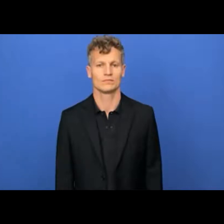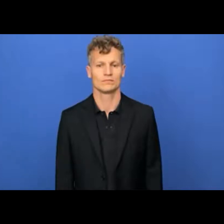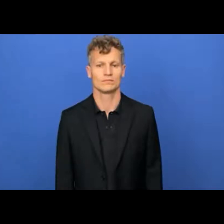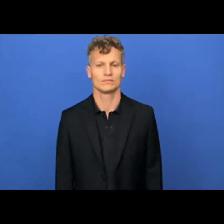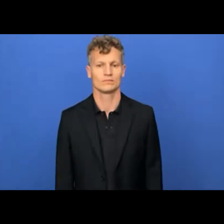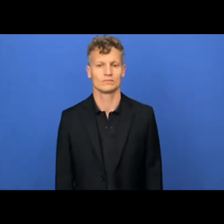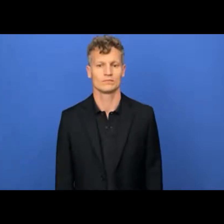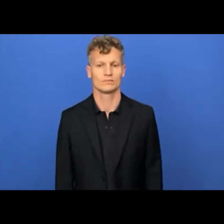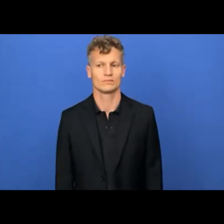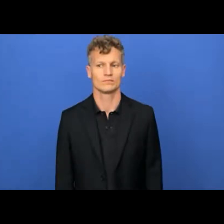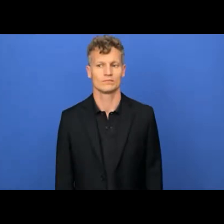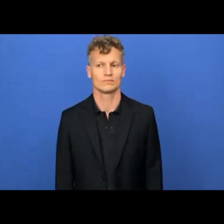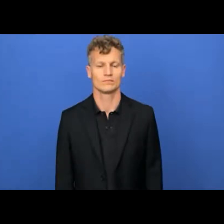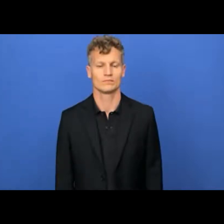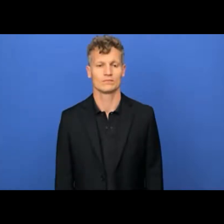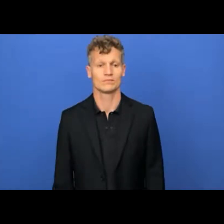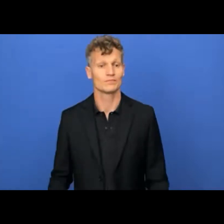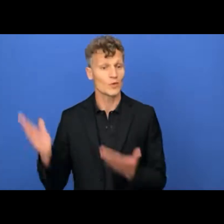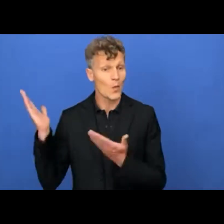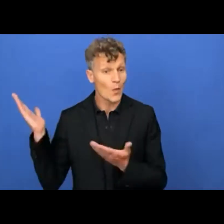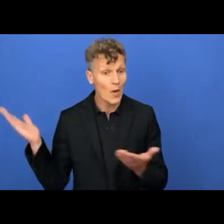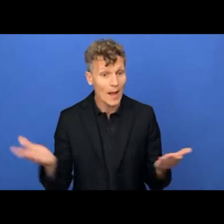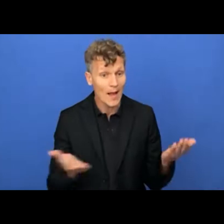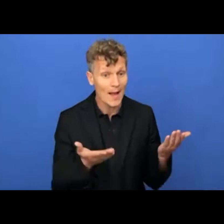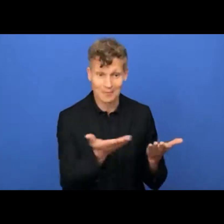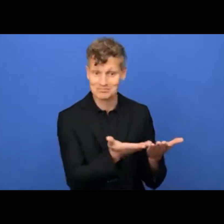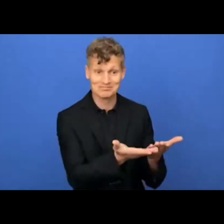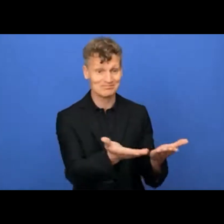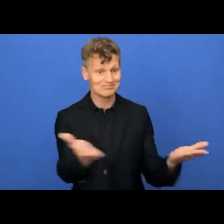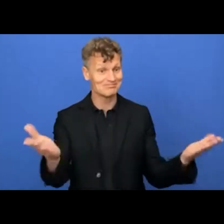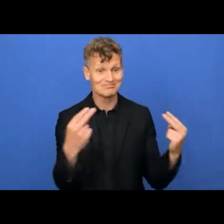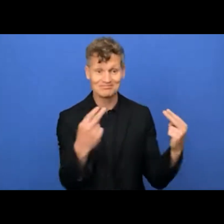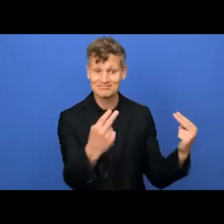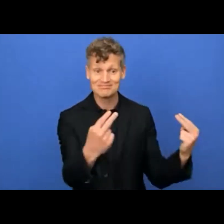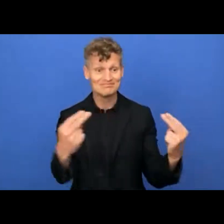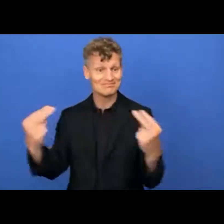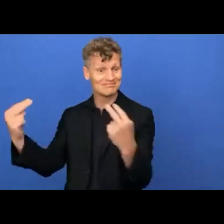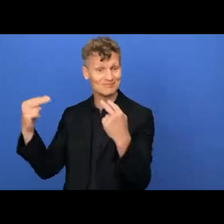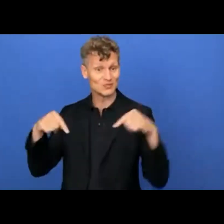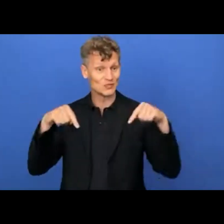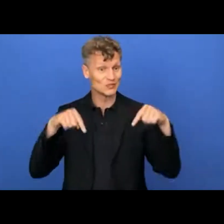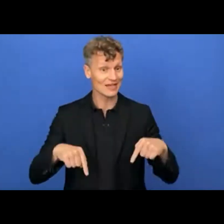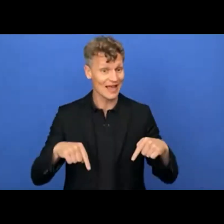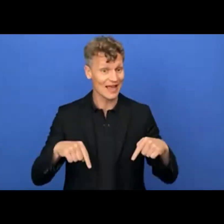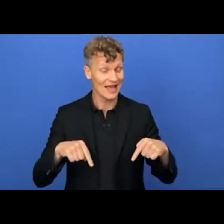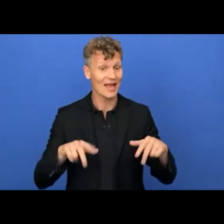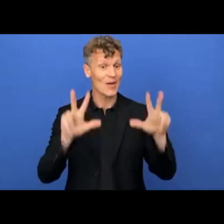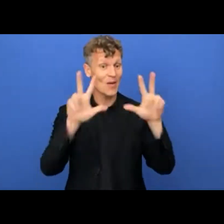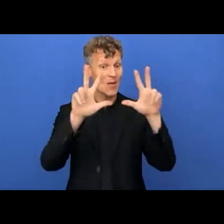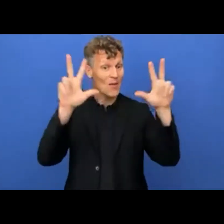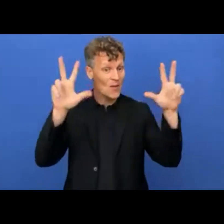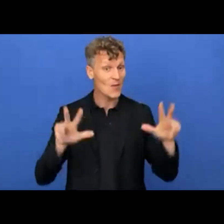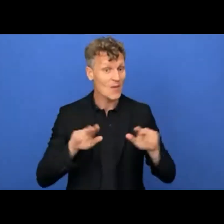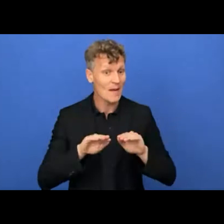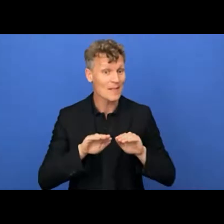Welcome to all of our online viewers for this webinar. Bienvenue à tous nos auditeurs en ligne